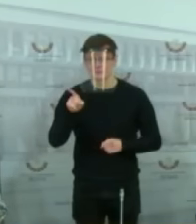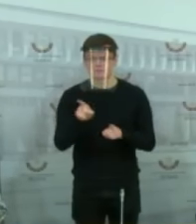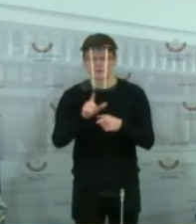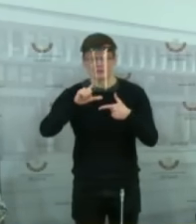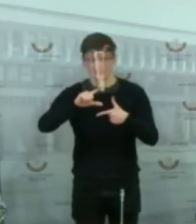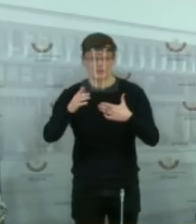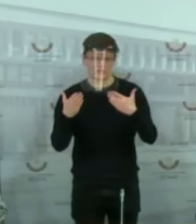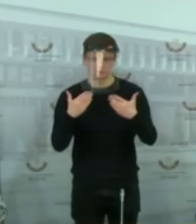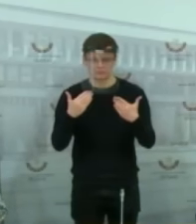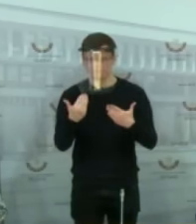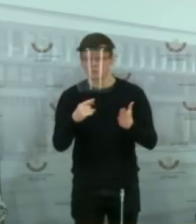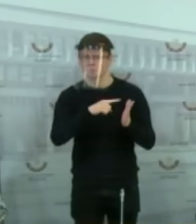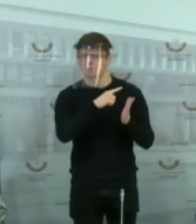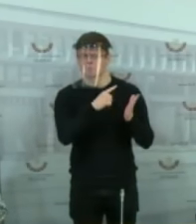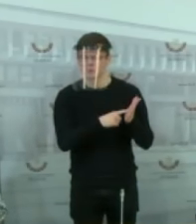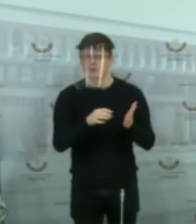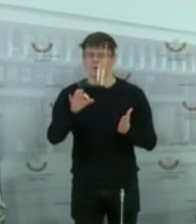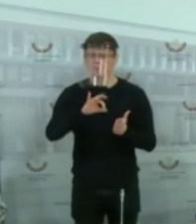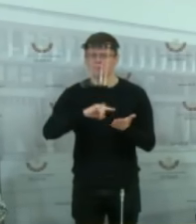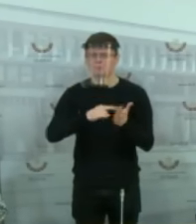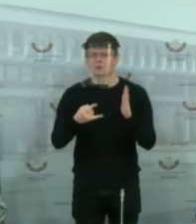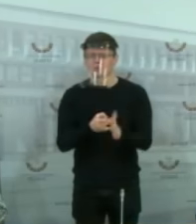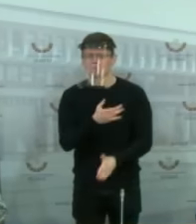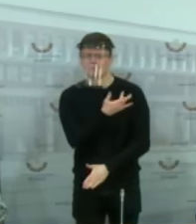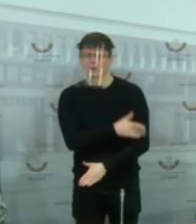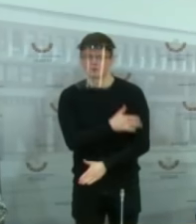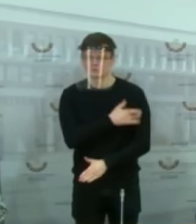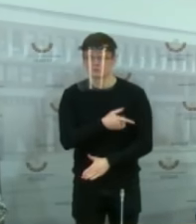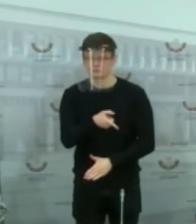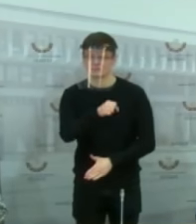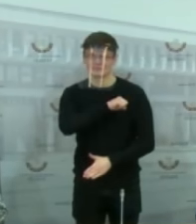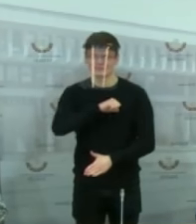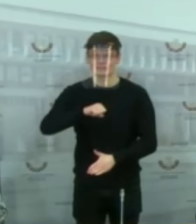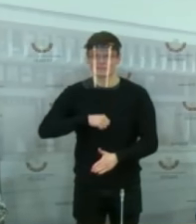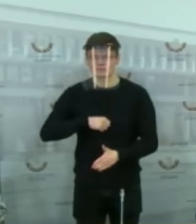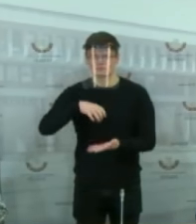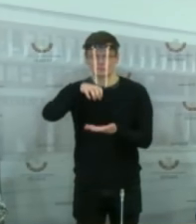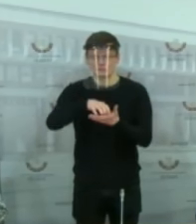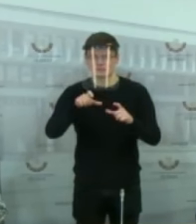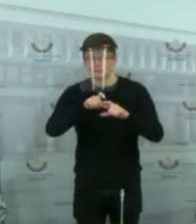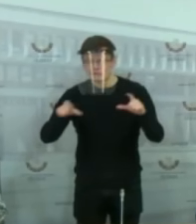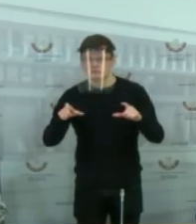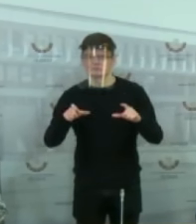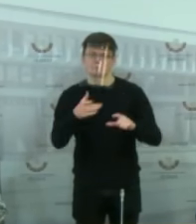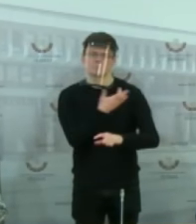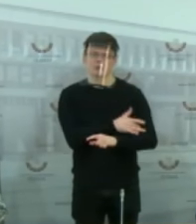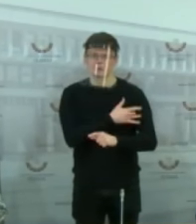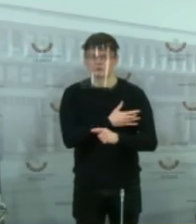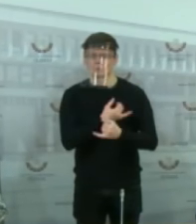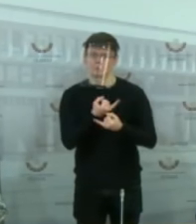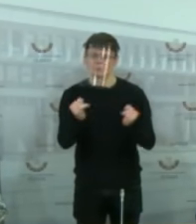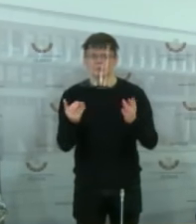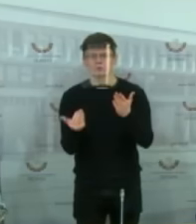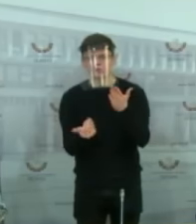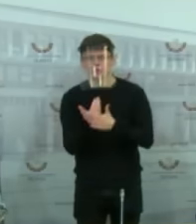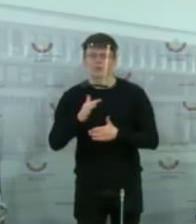neatsimenu. Dėl planinių paslaugų gydymo įstaigose, kokias paslaugas ir kada siūlysite atnaujinti, ar dėl to bus